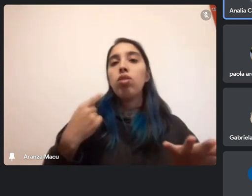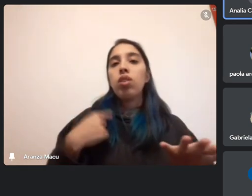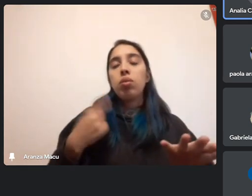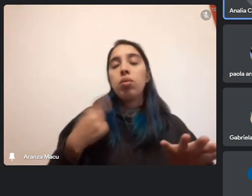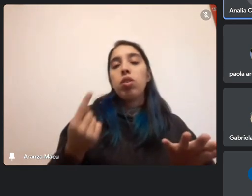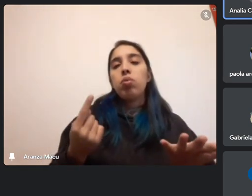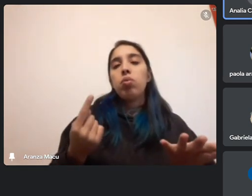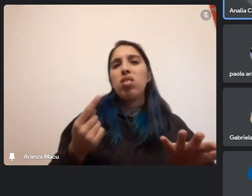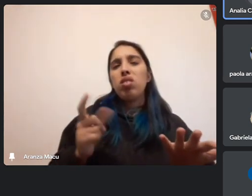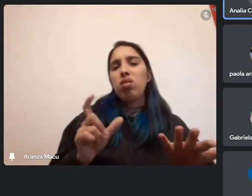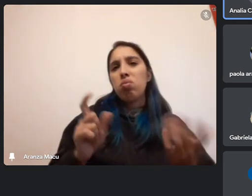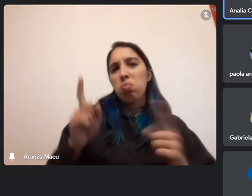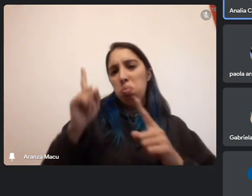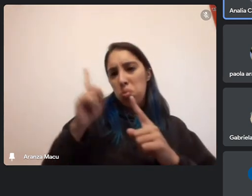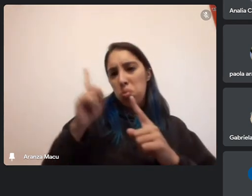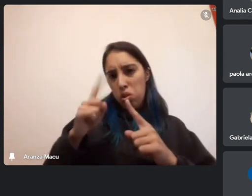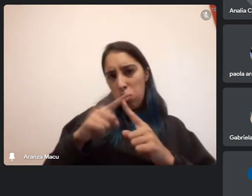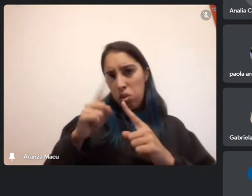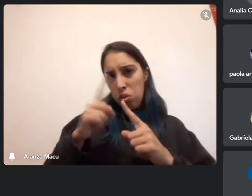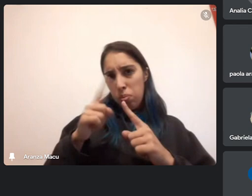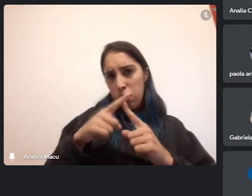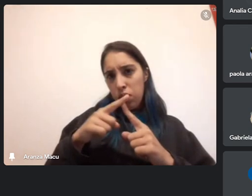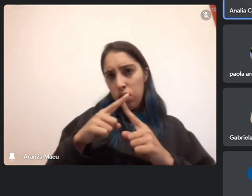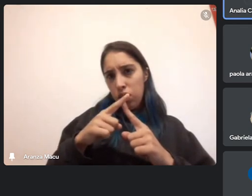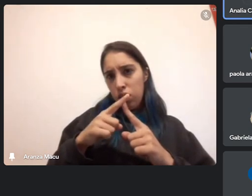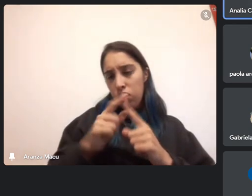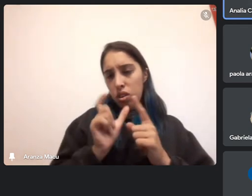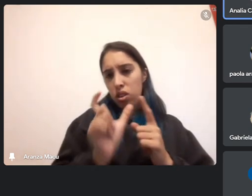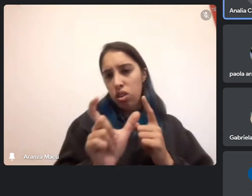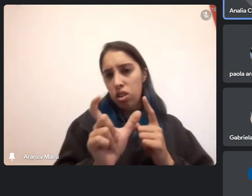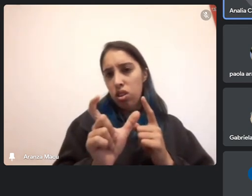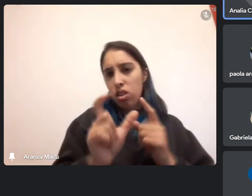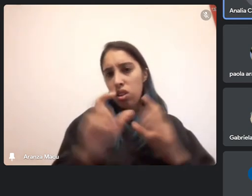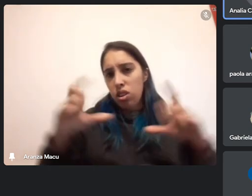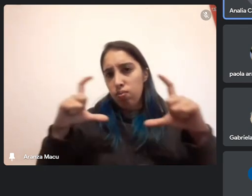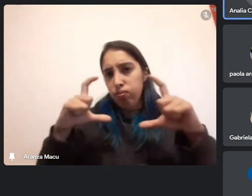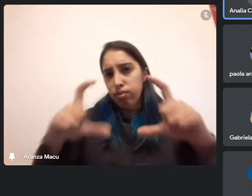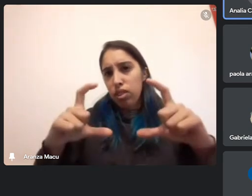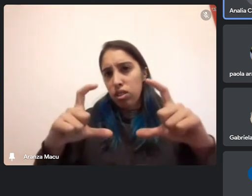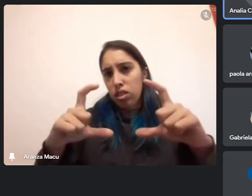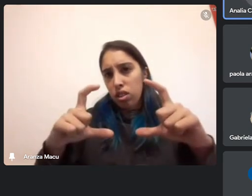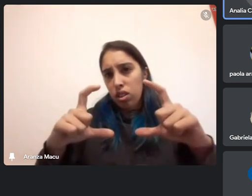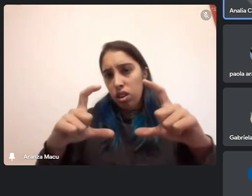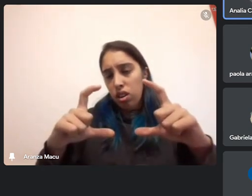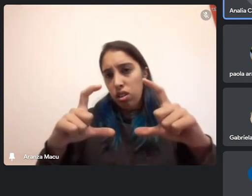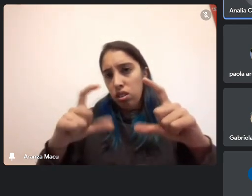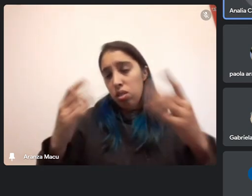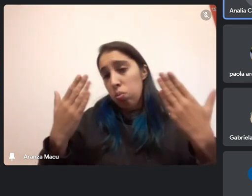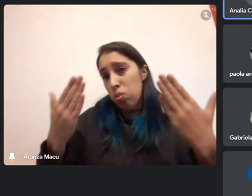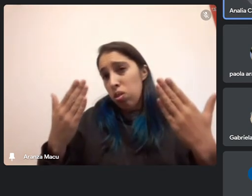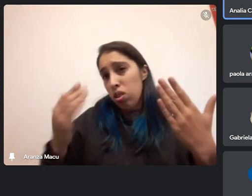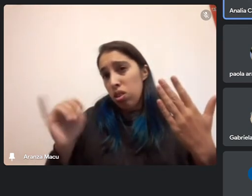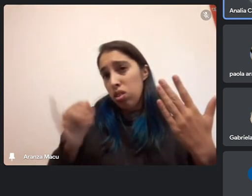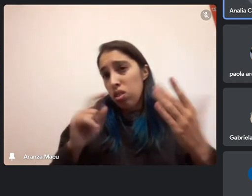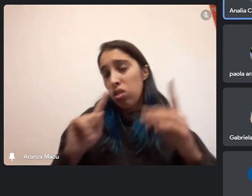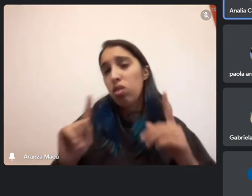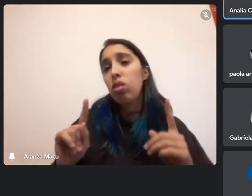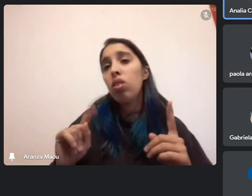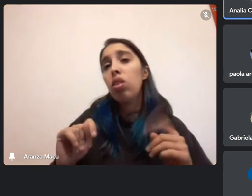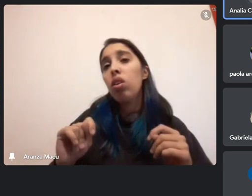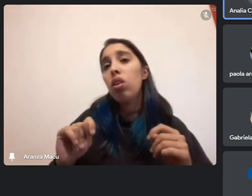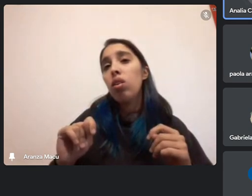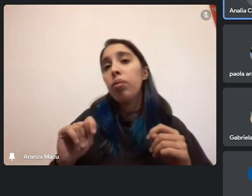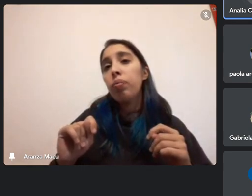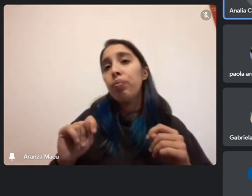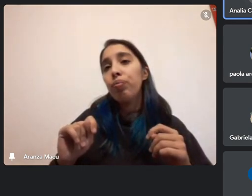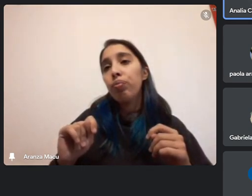se pueden cerrar entre Claro. corchetes, que es el caso de lo que estaba dando en la